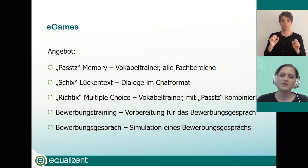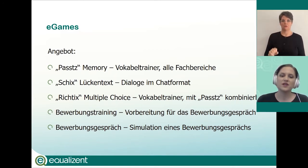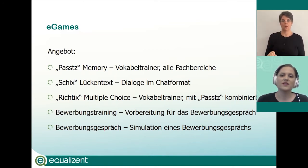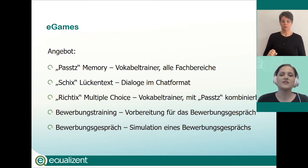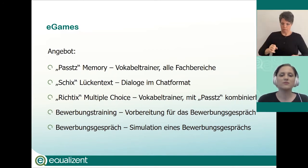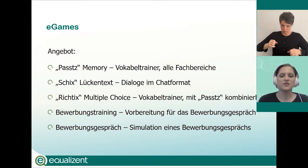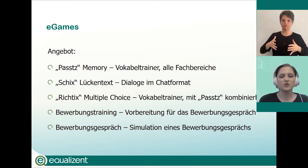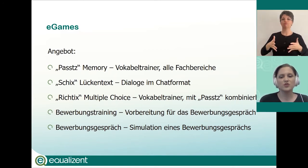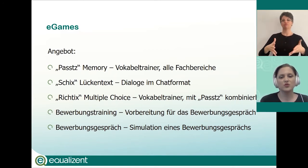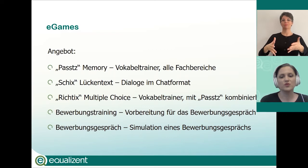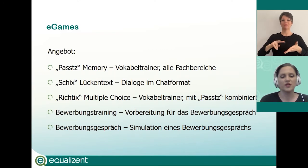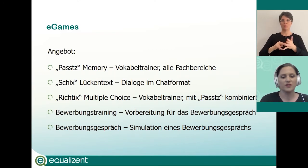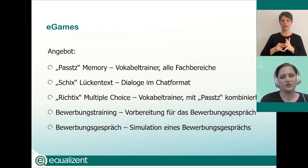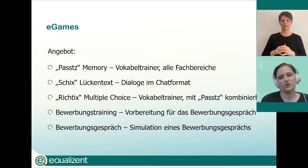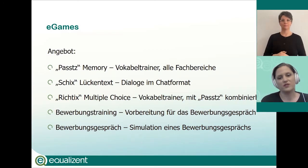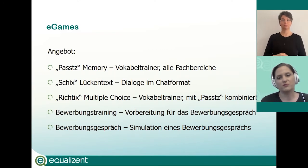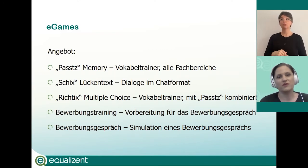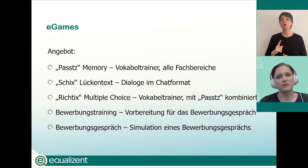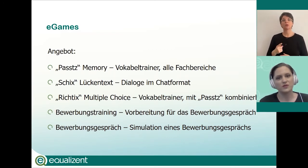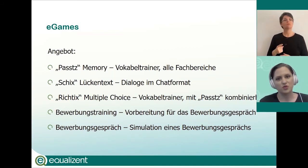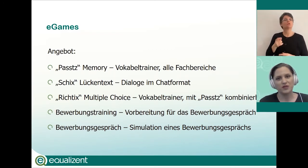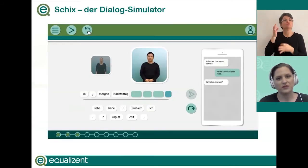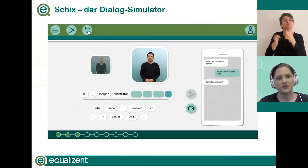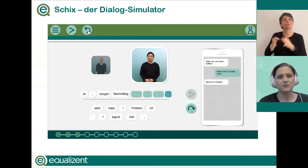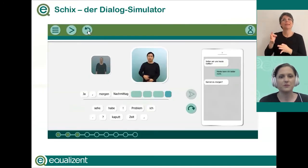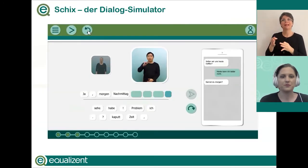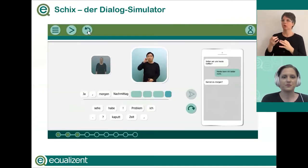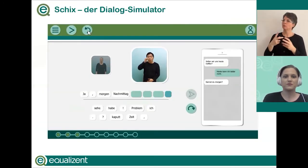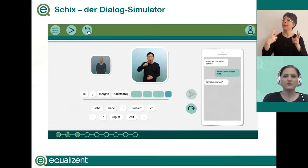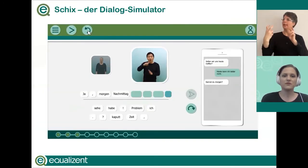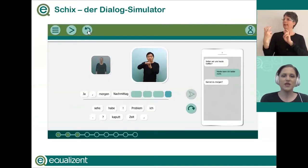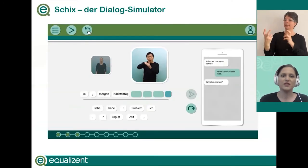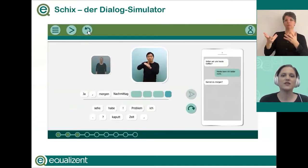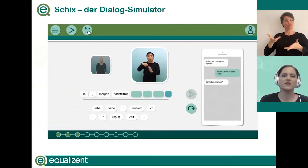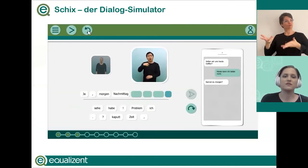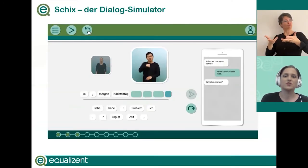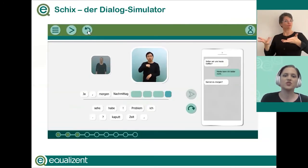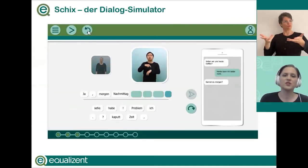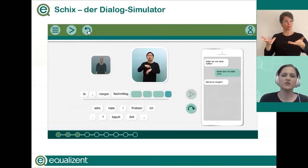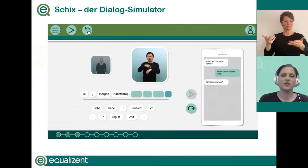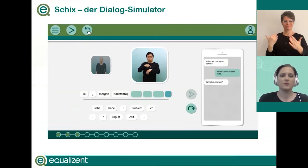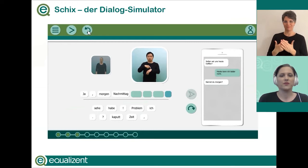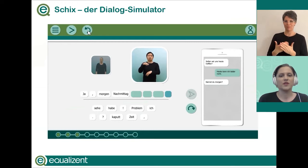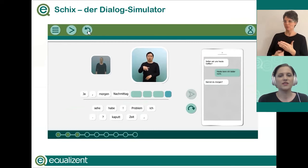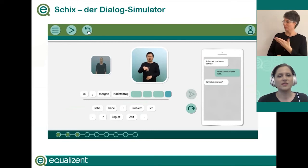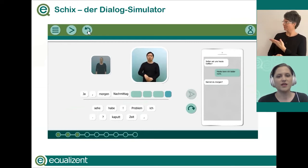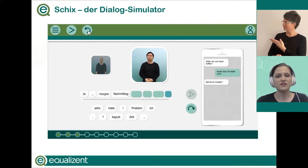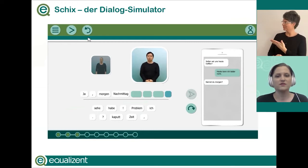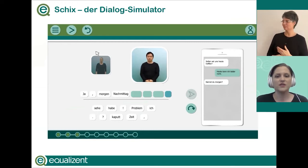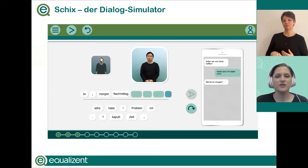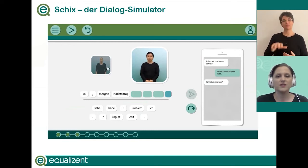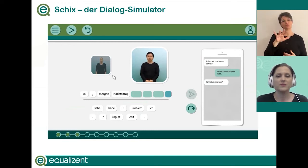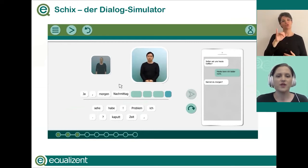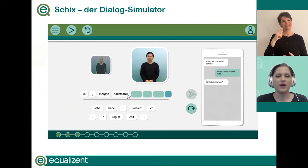selbst ist eine Simulation so eines Bewerbungsgespräches. Hier sehen wir Schix. Das ist